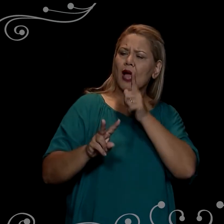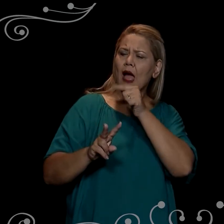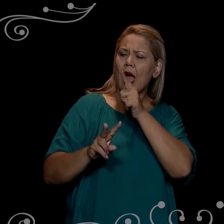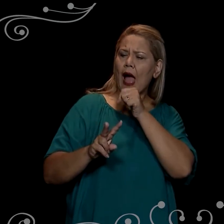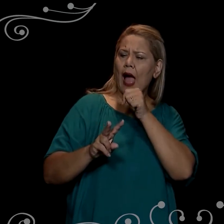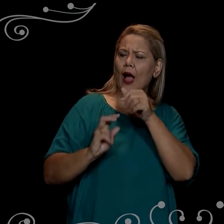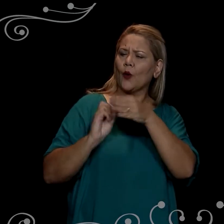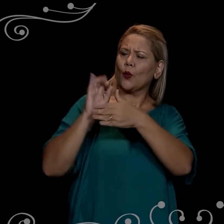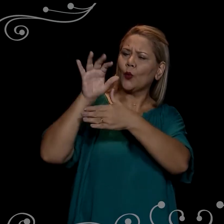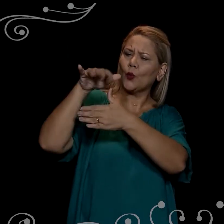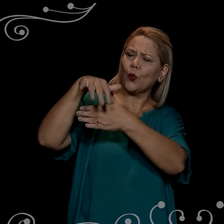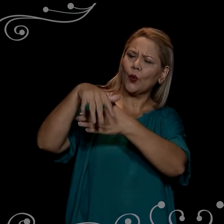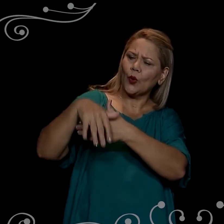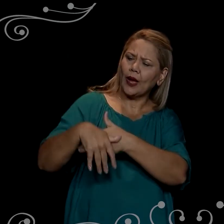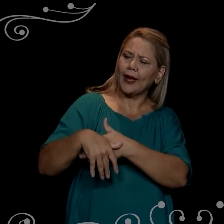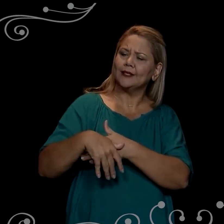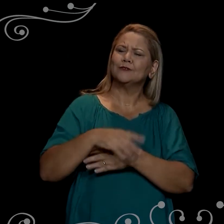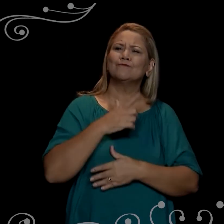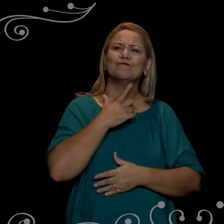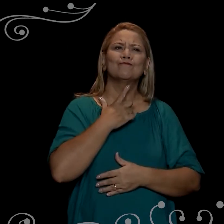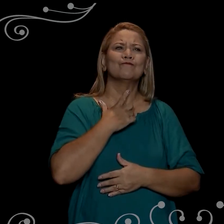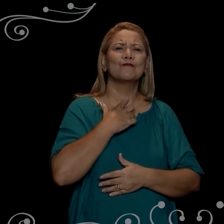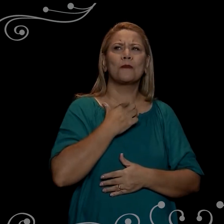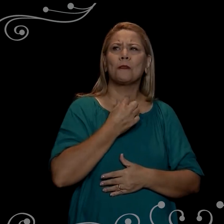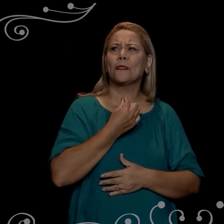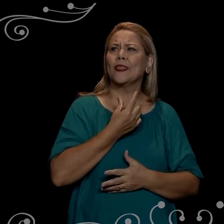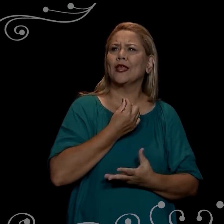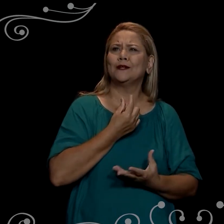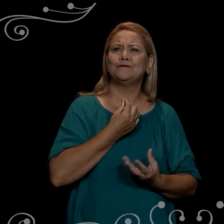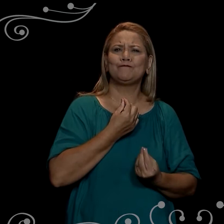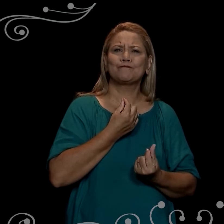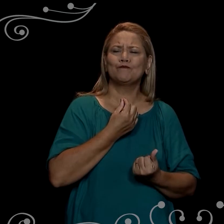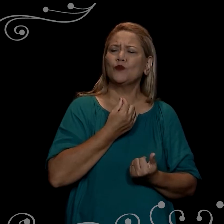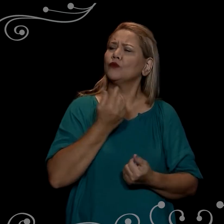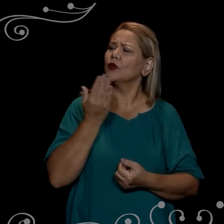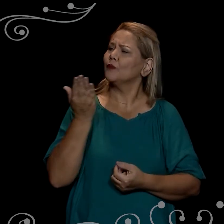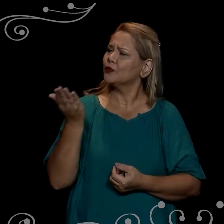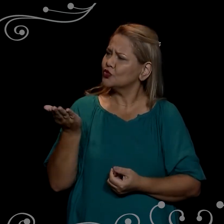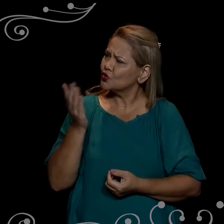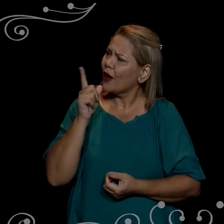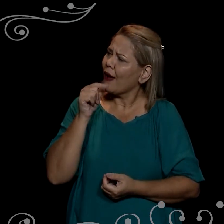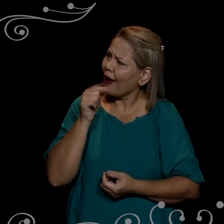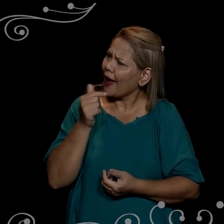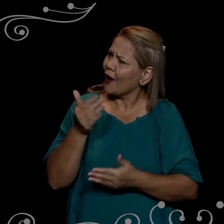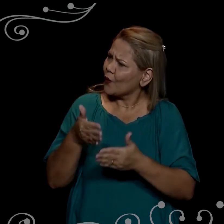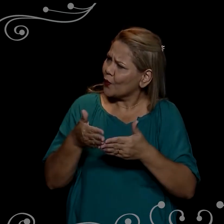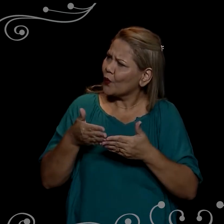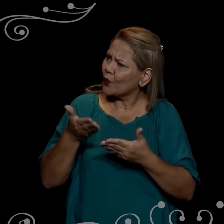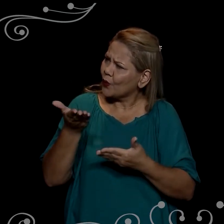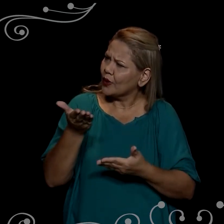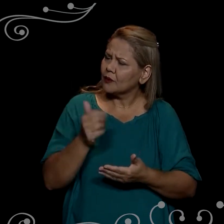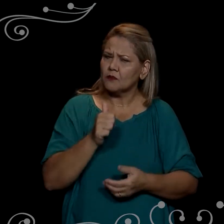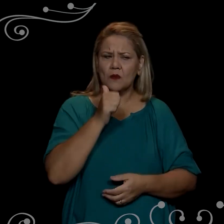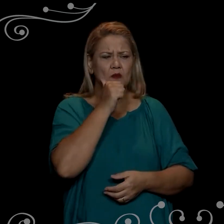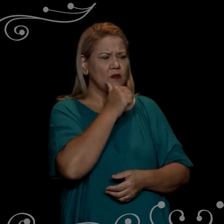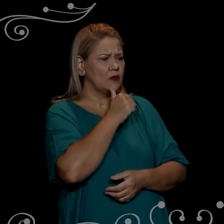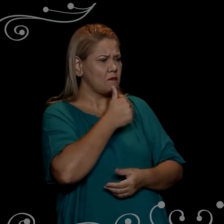sentiu sede e pediu um pouco de água. A dama de companhia, numa